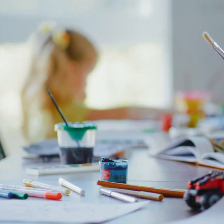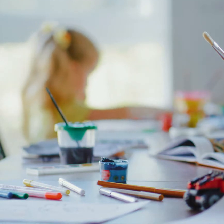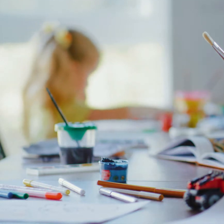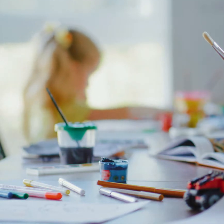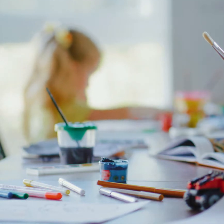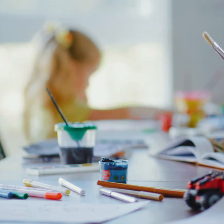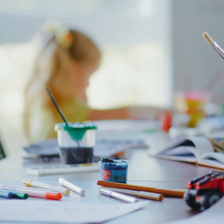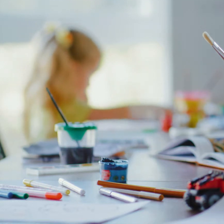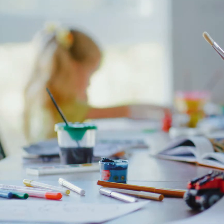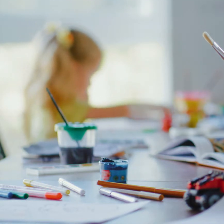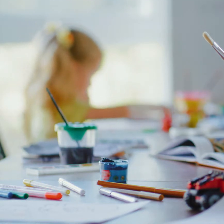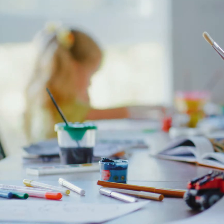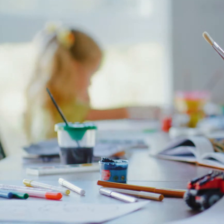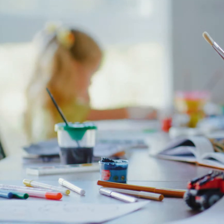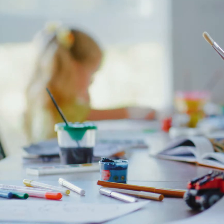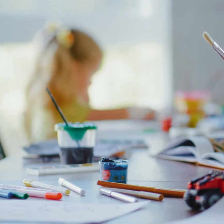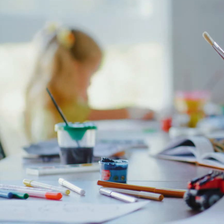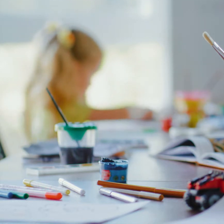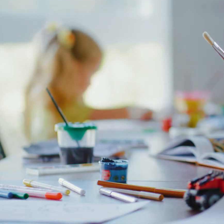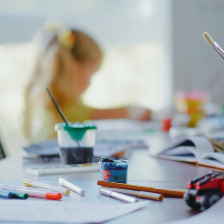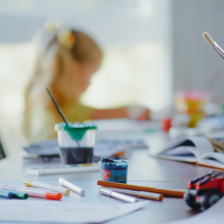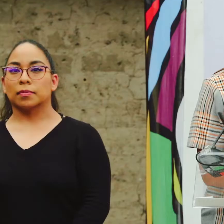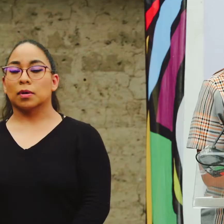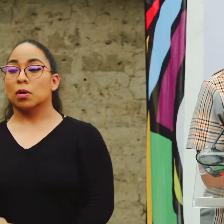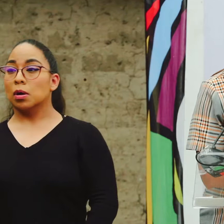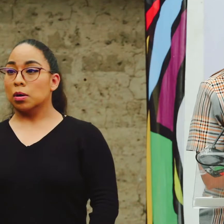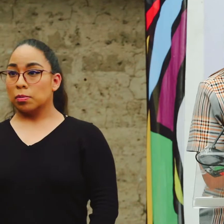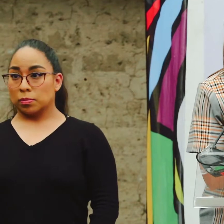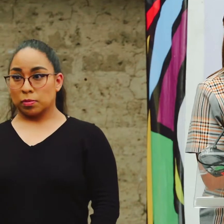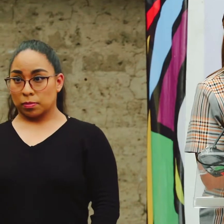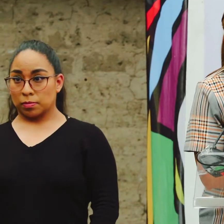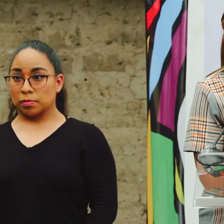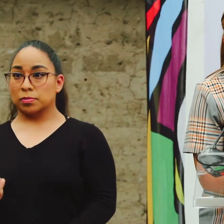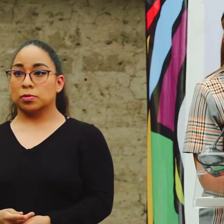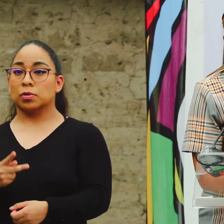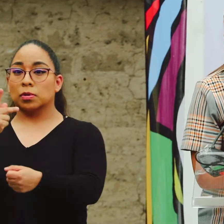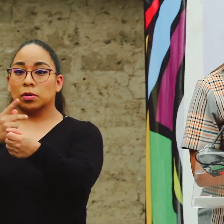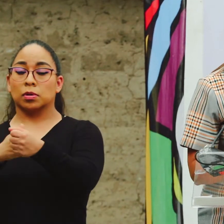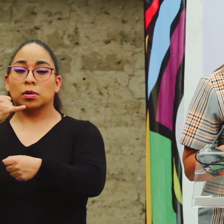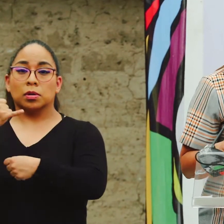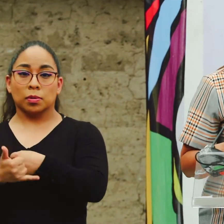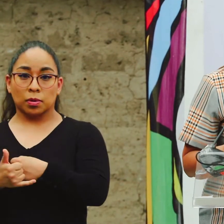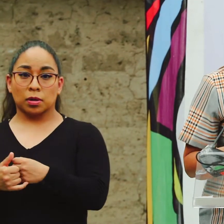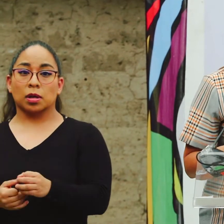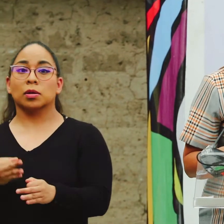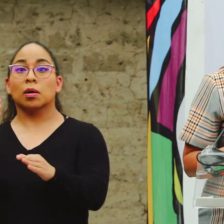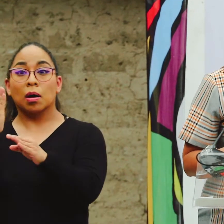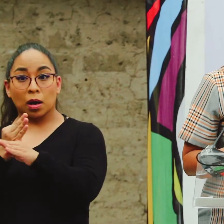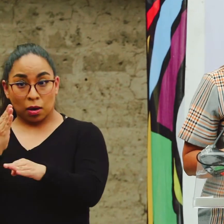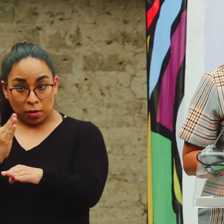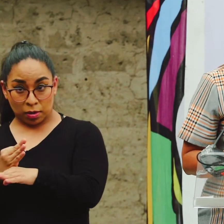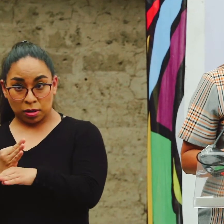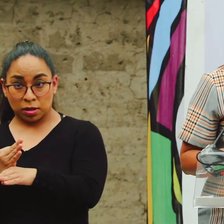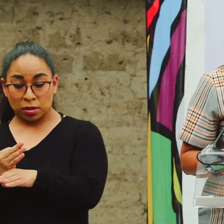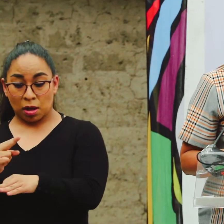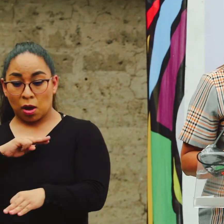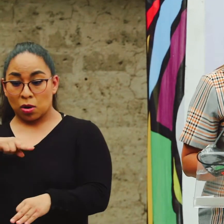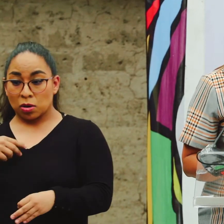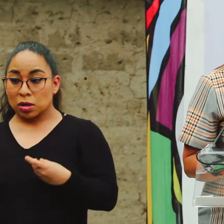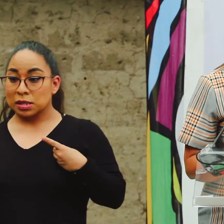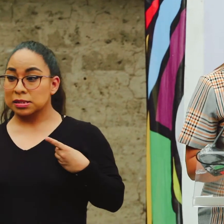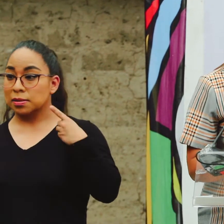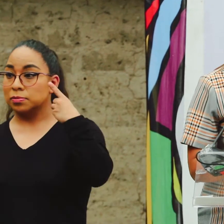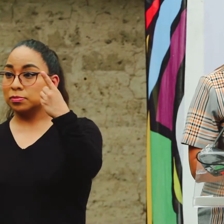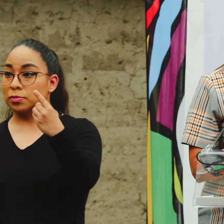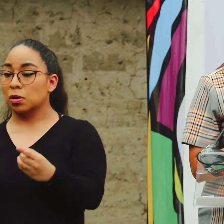sociales que tendrá esta administración. Con esta acción social estamos entregando un apoyo de 80